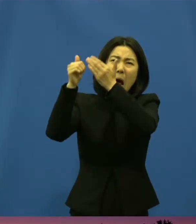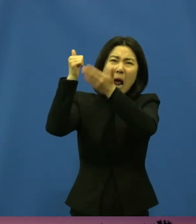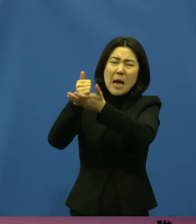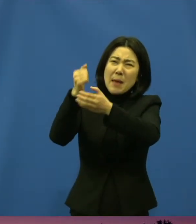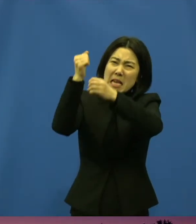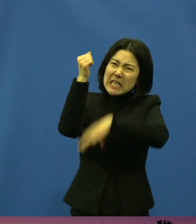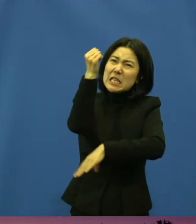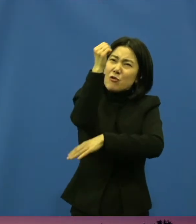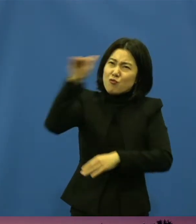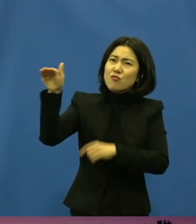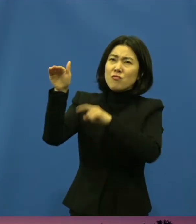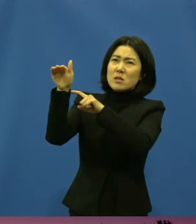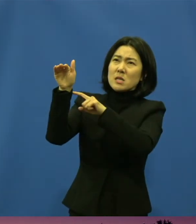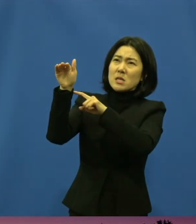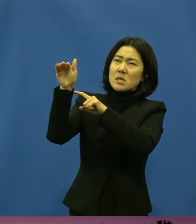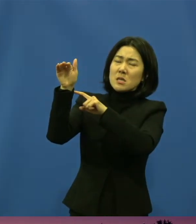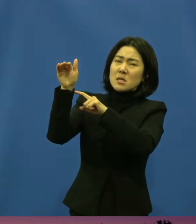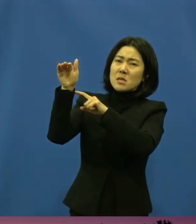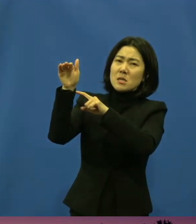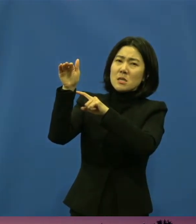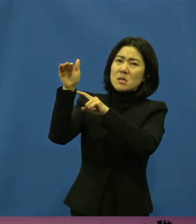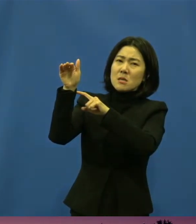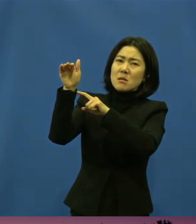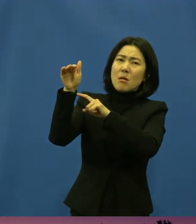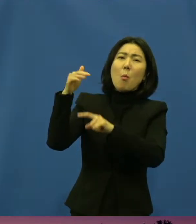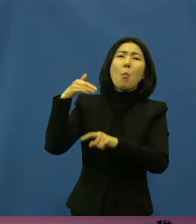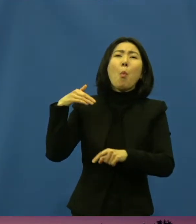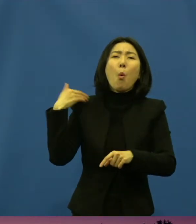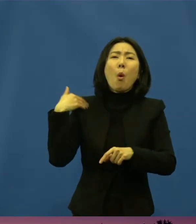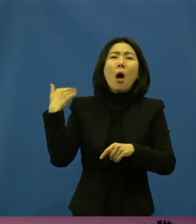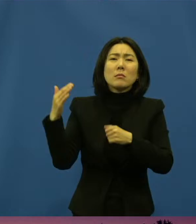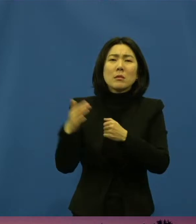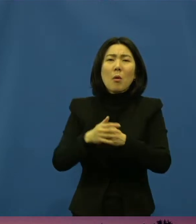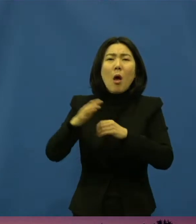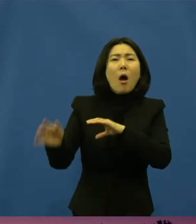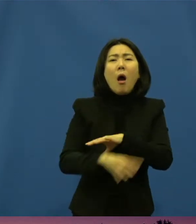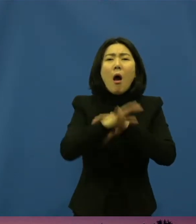기준이 없는 사회를 우리는 사사기라고 그러죠. 이스라엘의 영적인 암흑기였습니다.